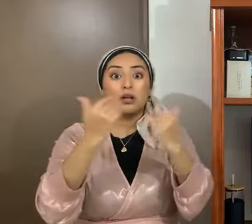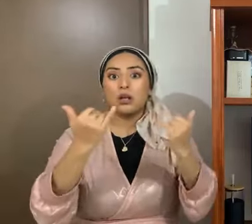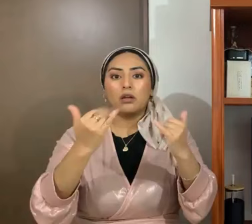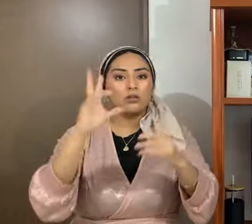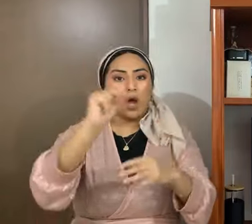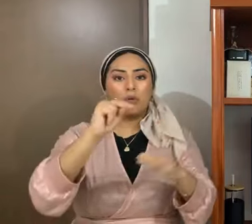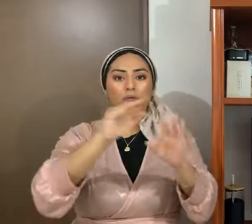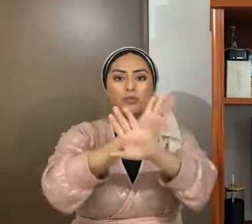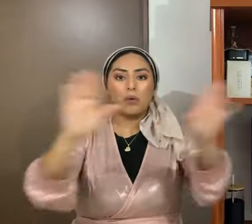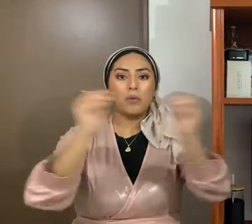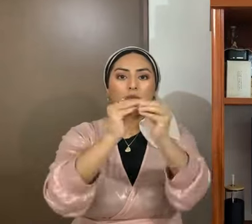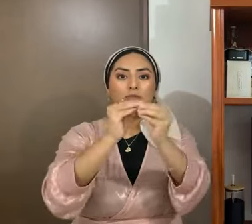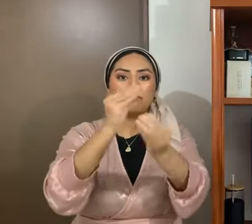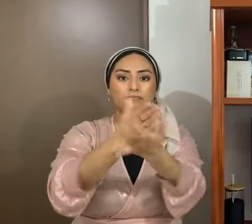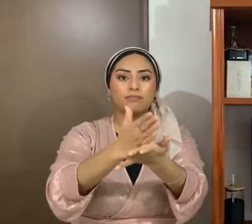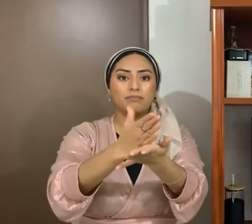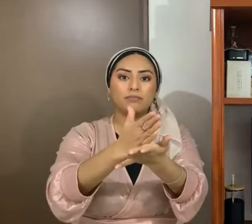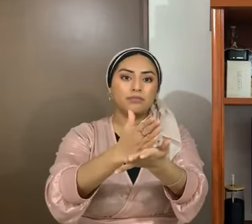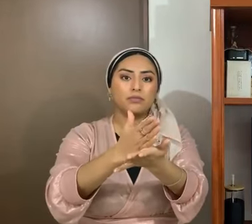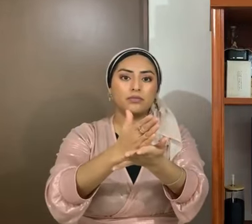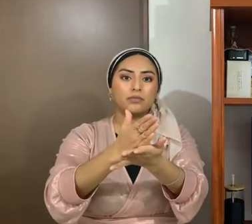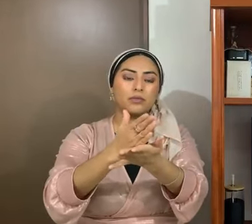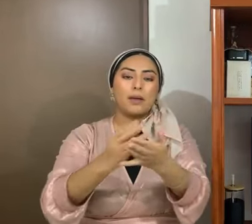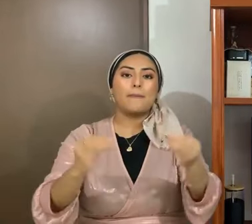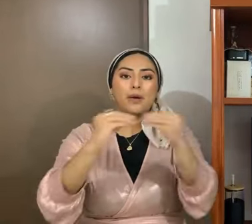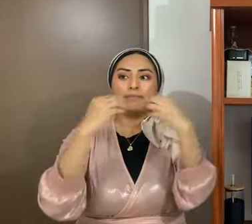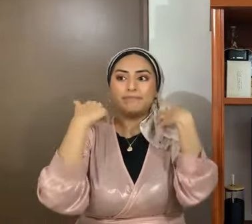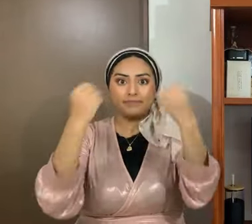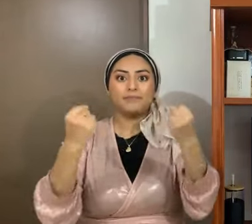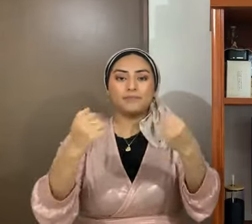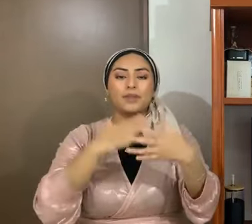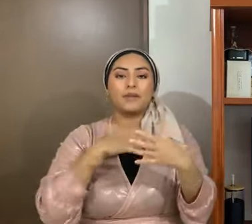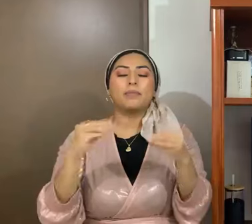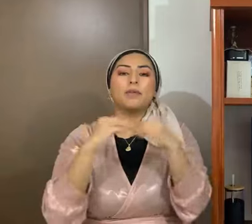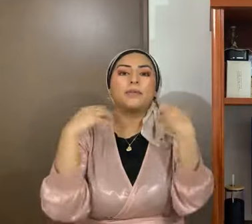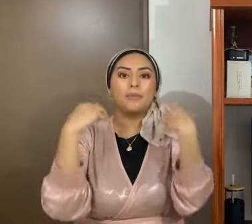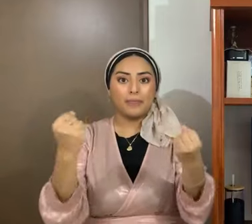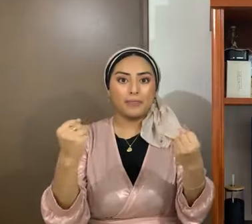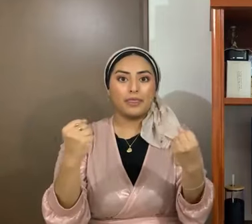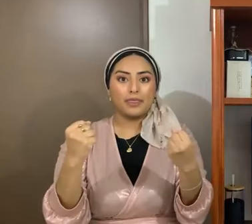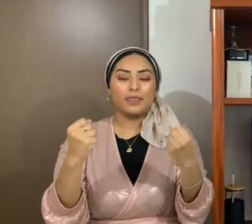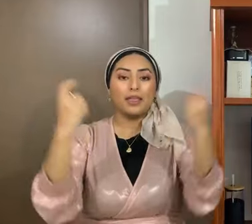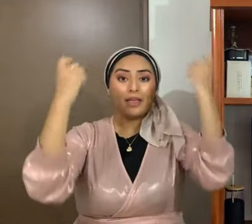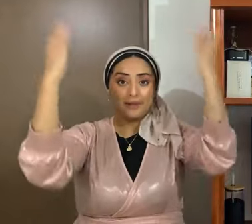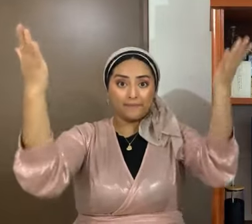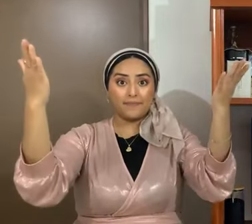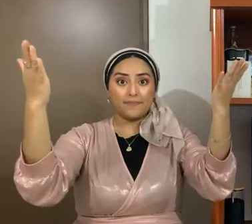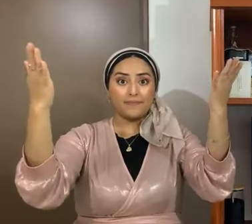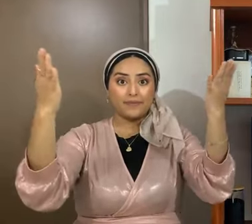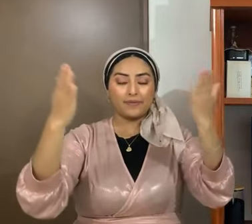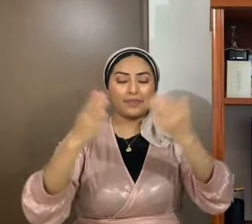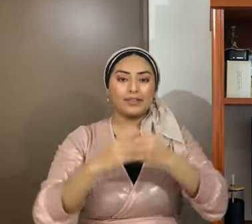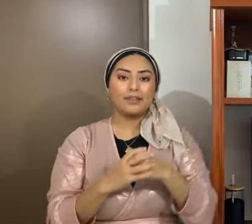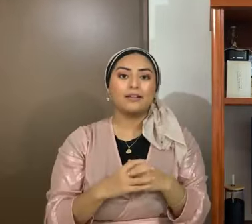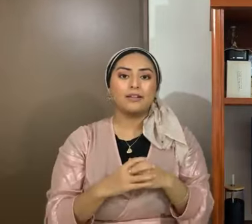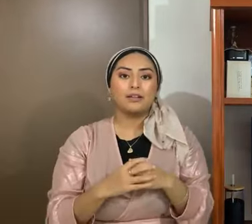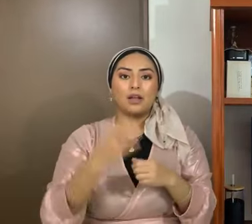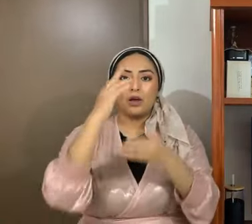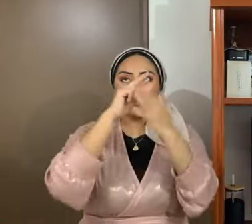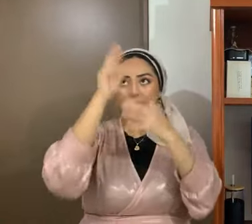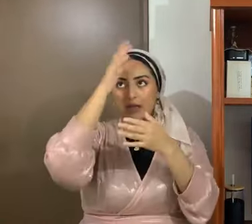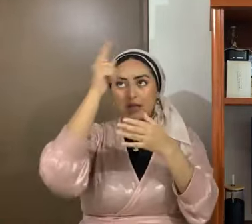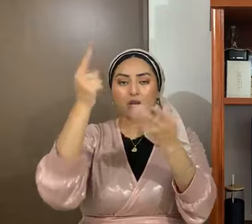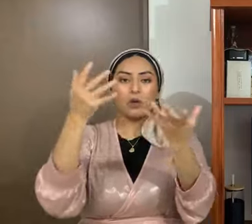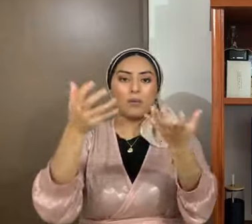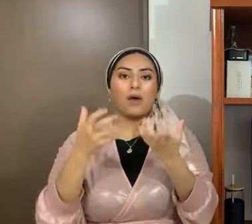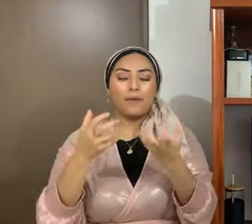ni siquiera te vas a pensar. ¿Por qué? Porque te vas a esforzar. Yo me voy a esforzar. ¡Aleluya! Eso es lo que espera el Eterno.